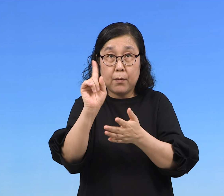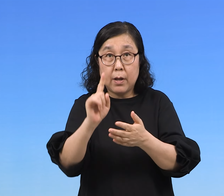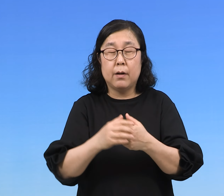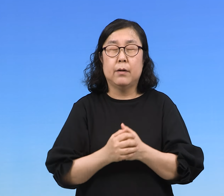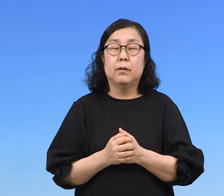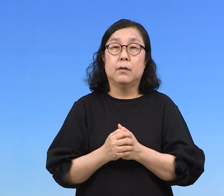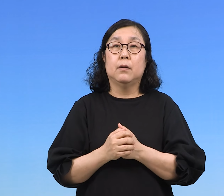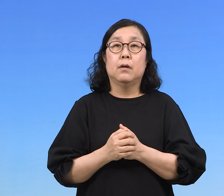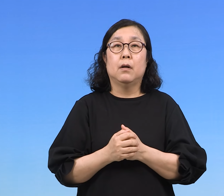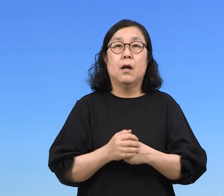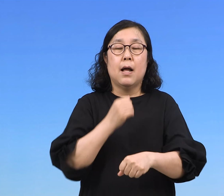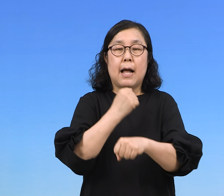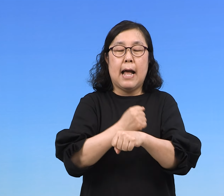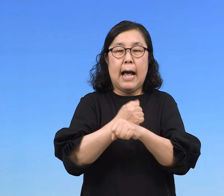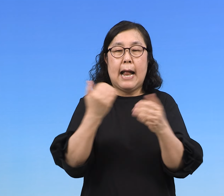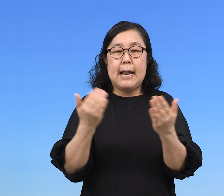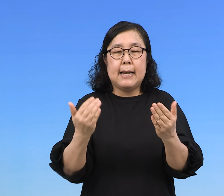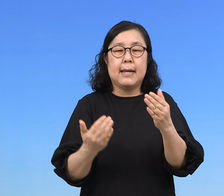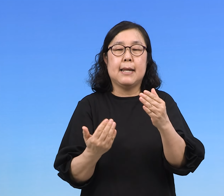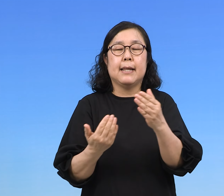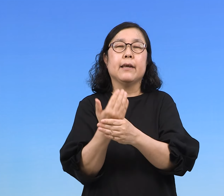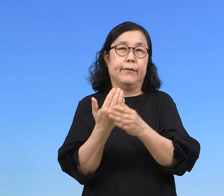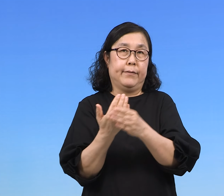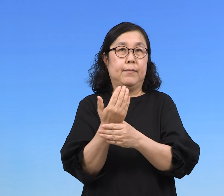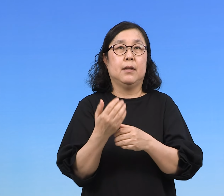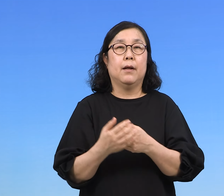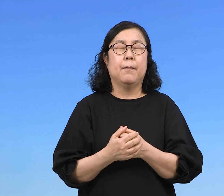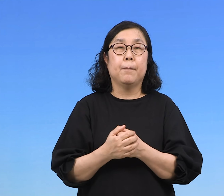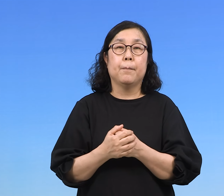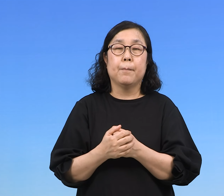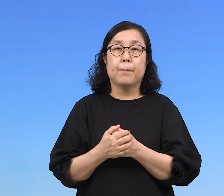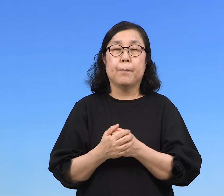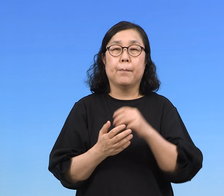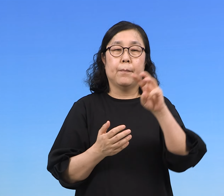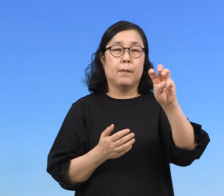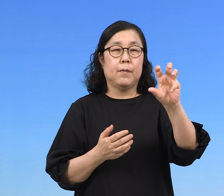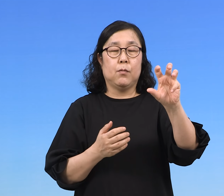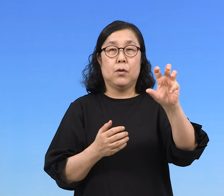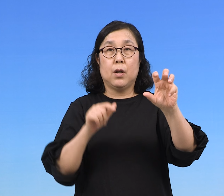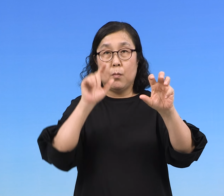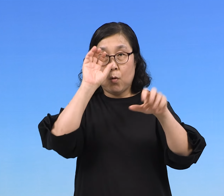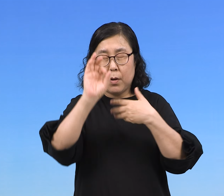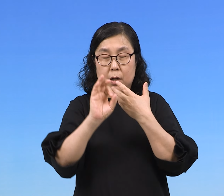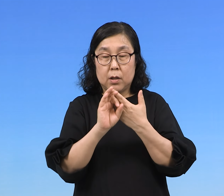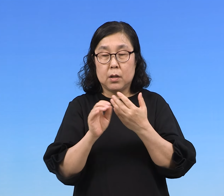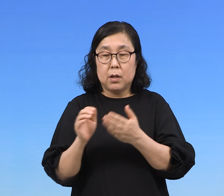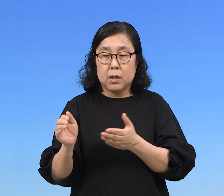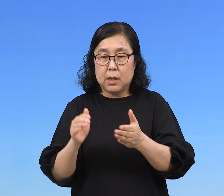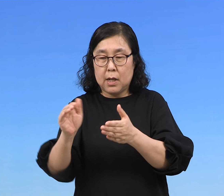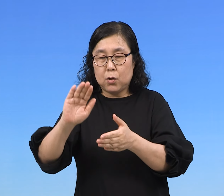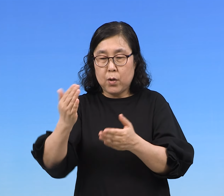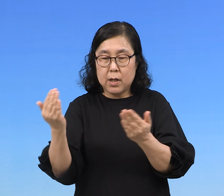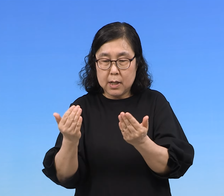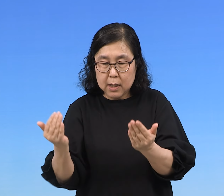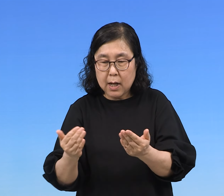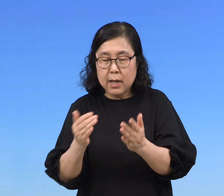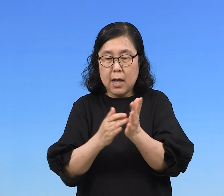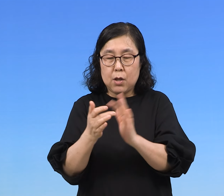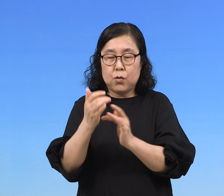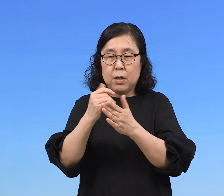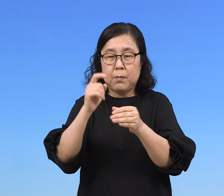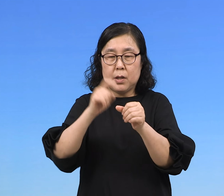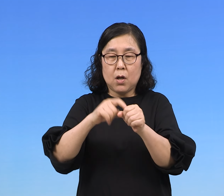하나 더 있는데요, 해야 할 일이 생겼다는 거예요. 35절, 두 사람도 길에서 된 일과